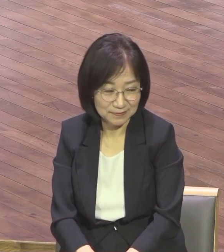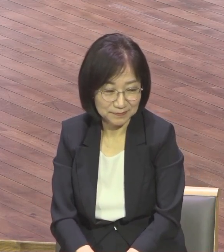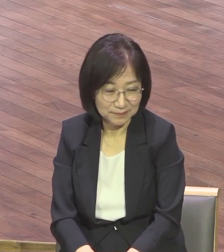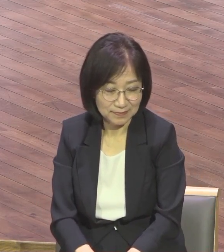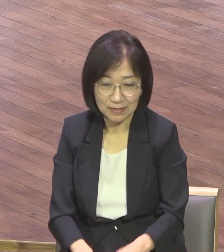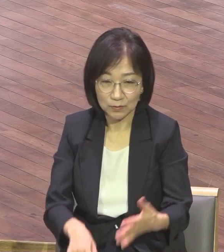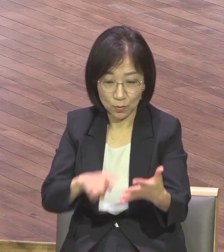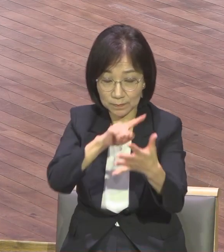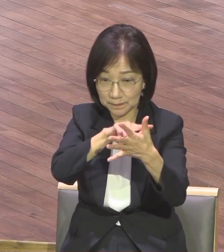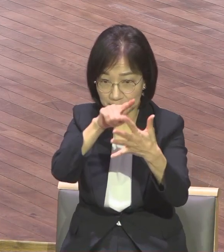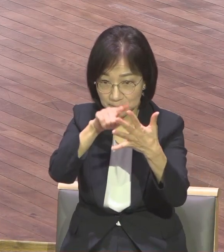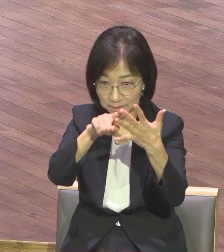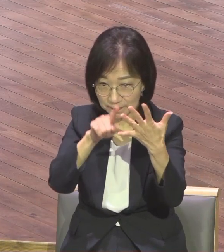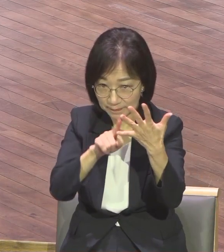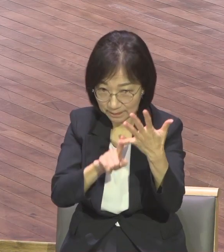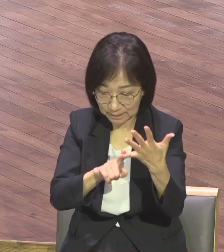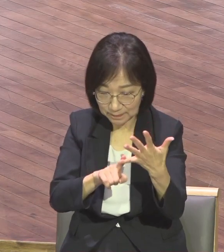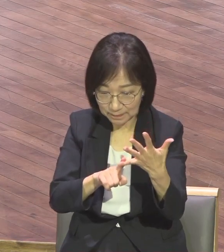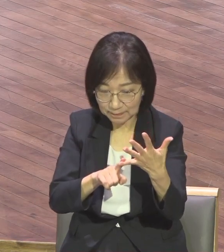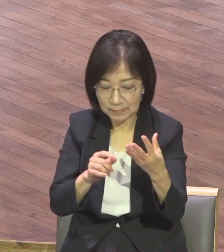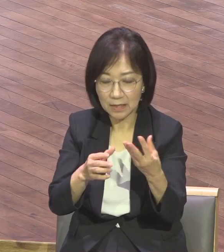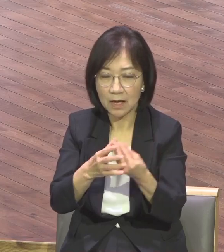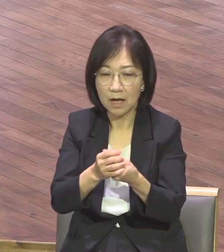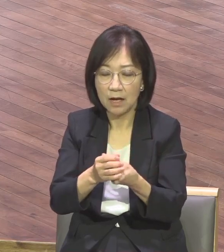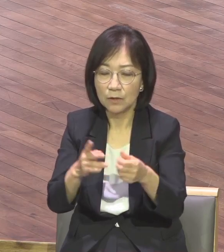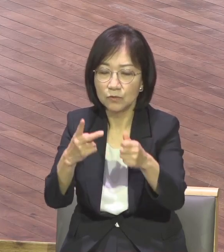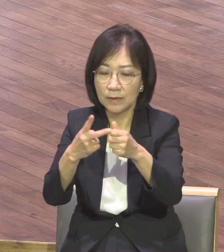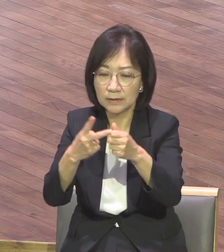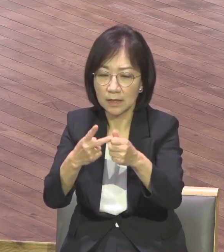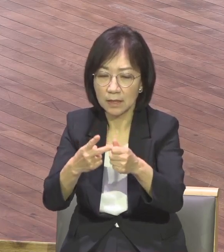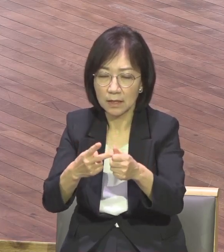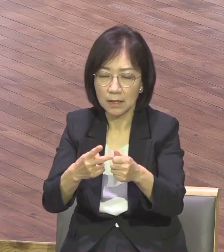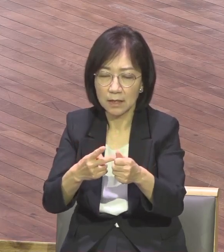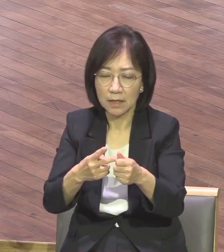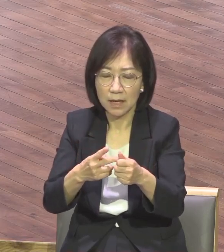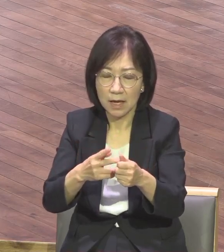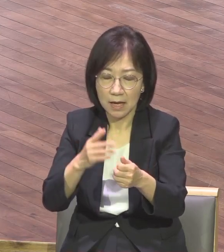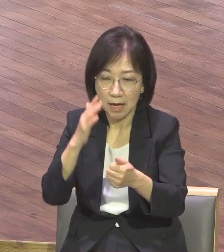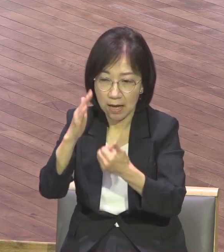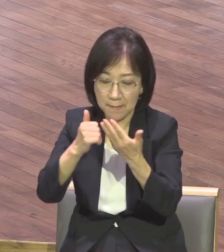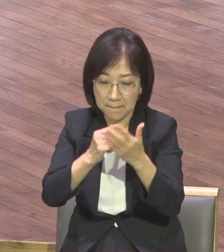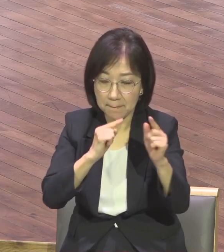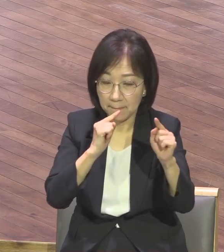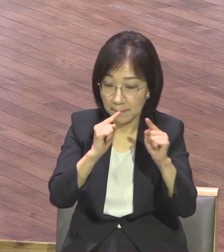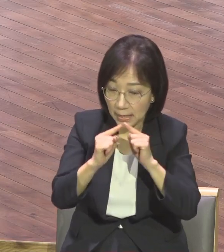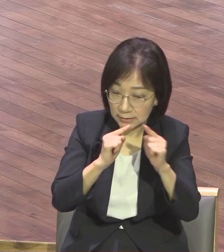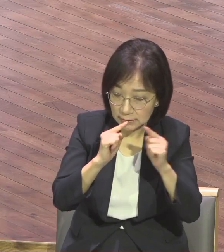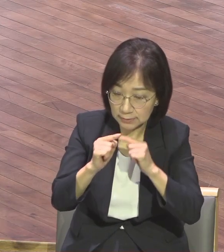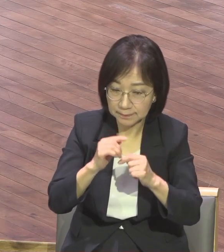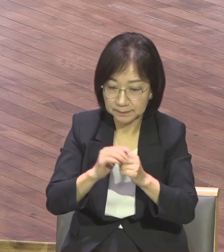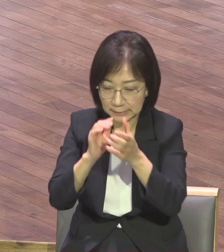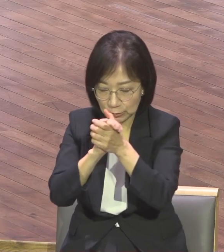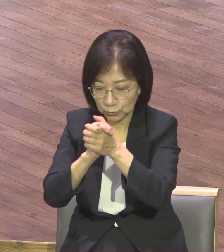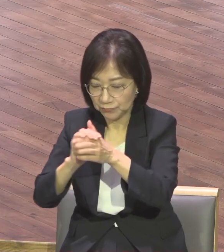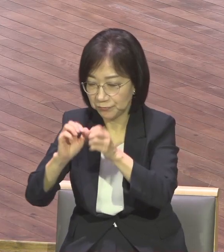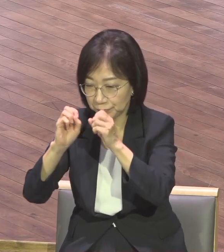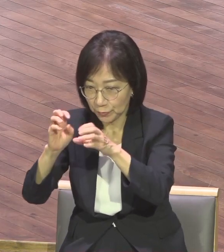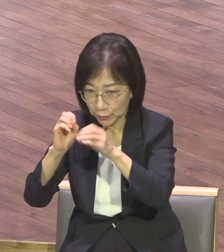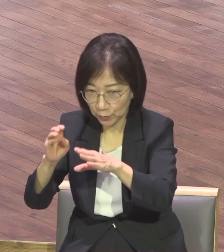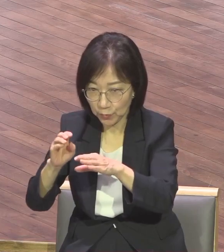둘째, 이들은요 사모직에 정확한 복음을 전파했습니다. 그냥 알고 끝난 것이 아니라 전파해서 전파